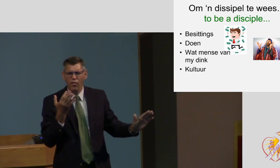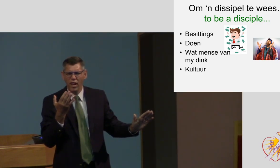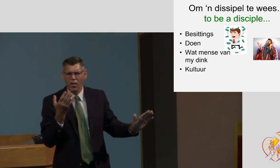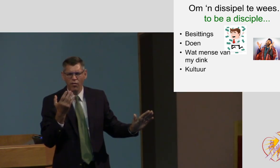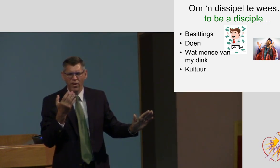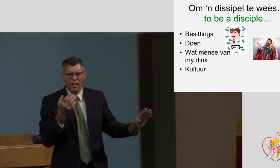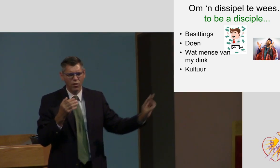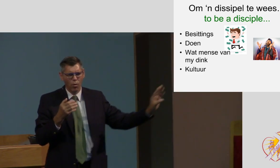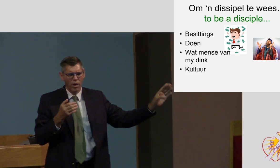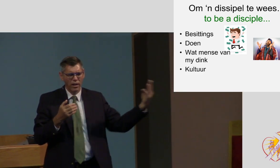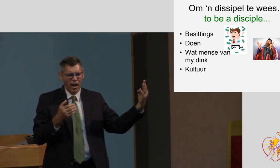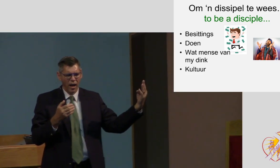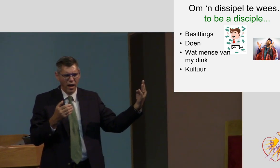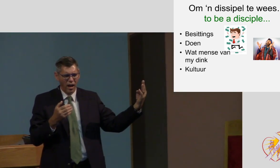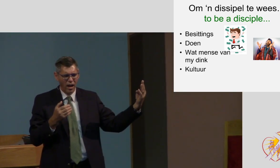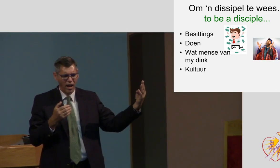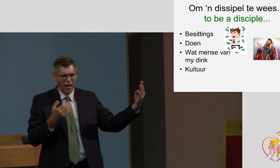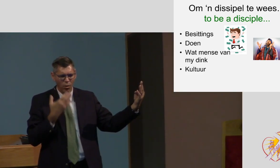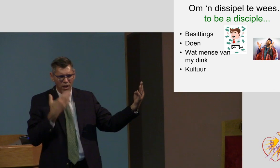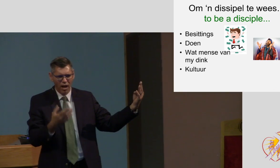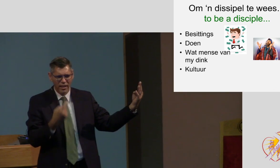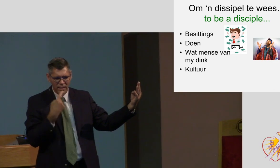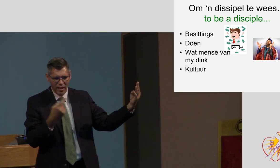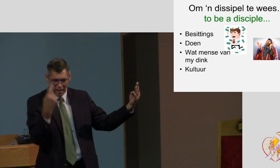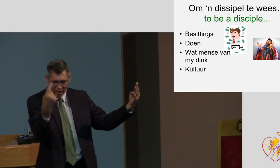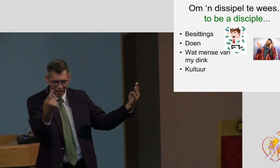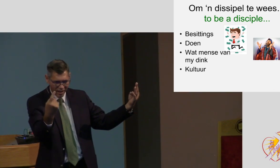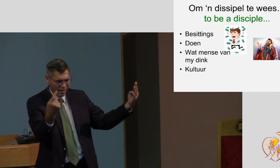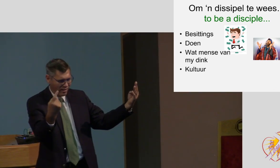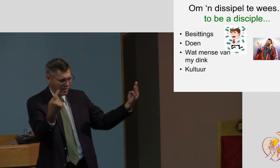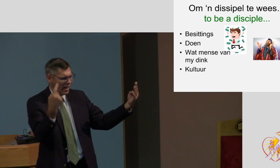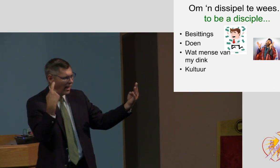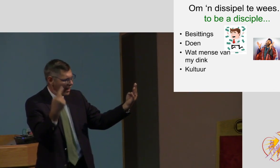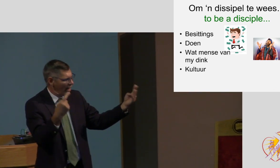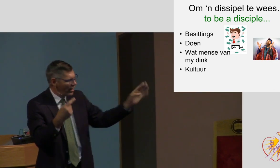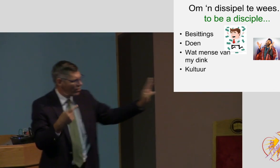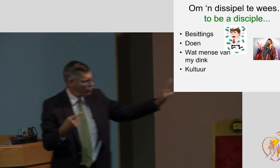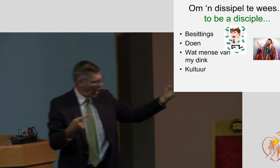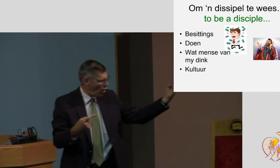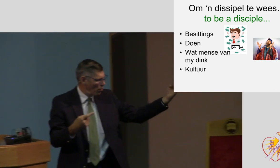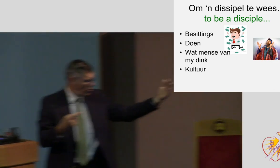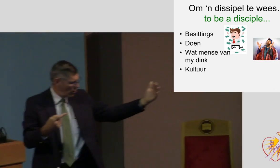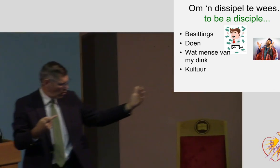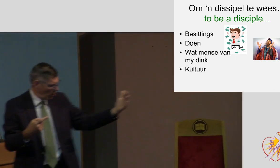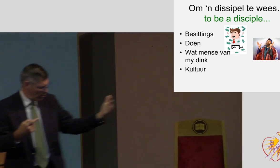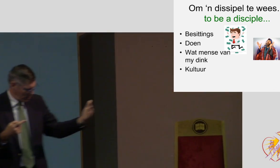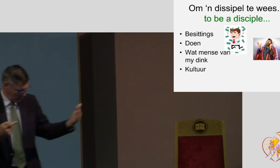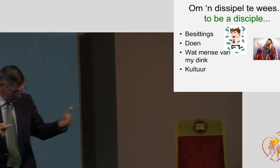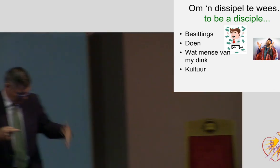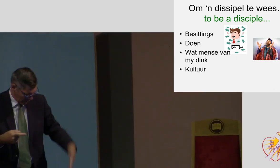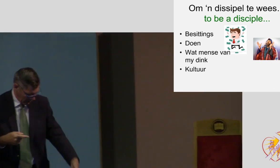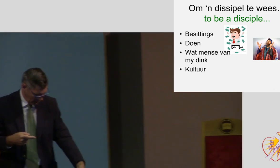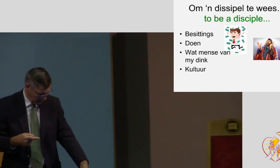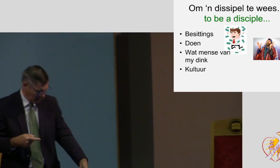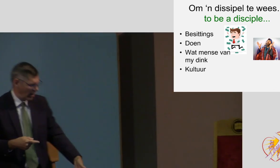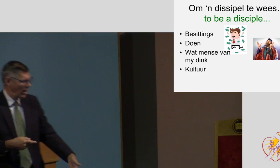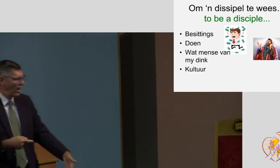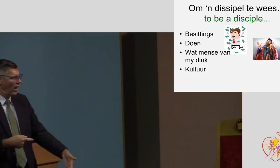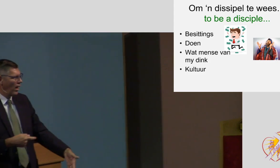Hoeveel het omgedraai? Kom, dankie sê, 1. 1, draai om, kom, hier.